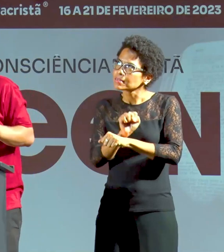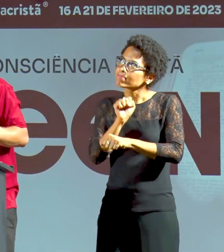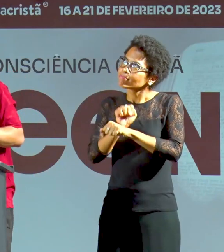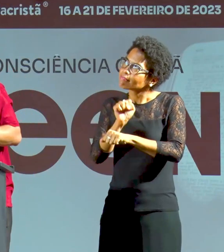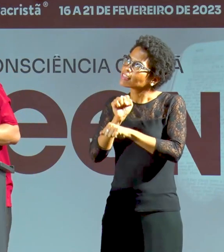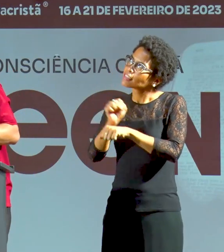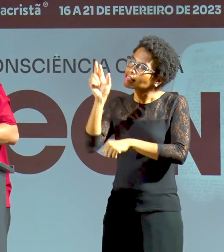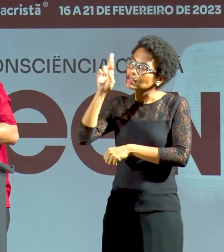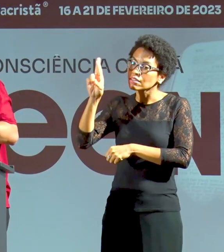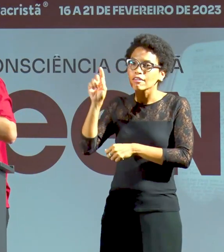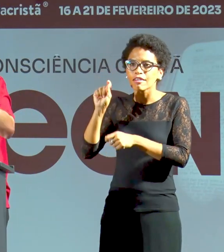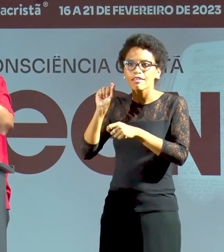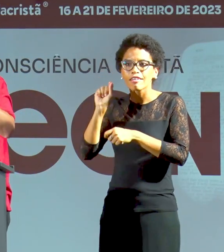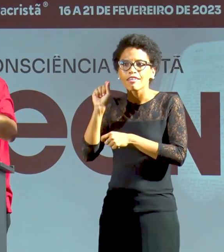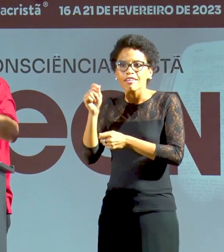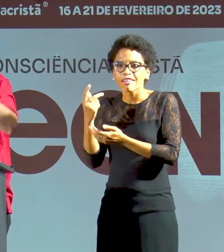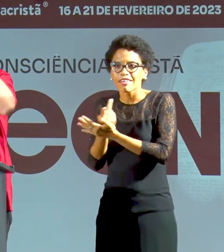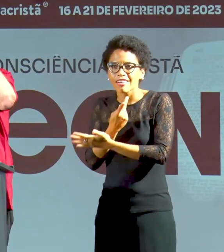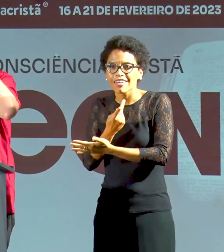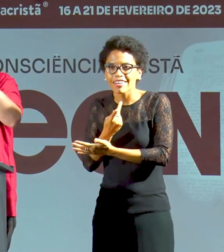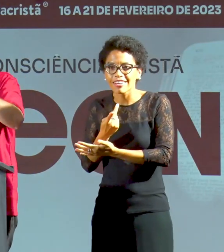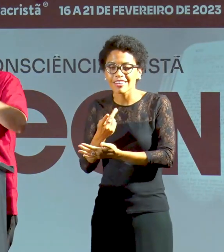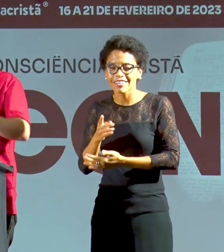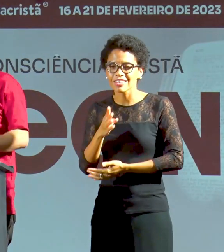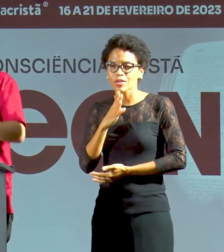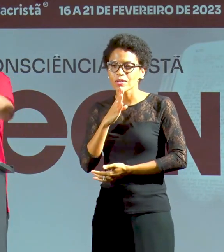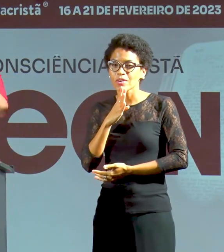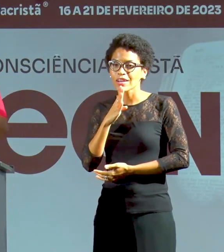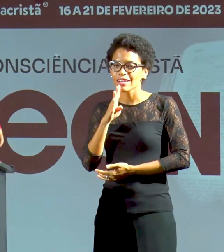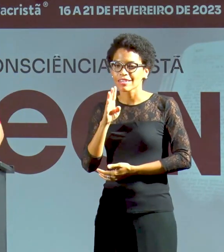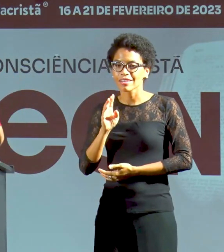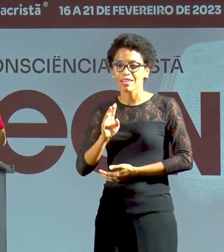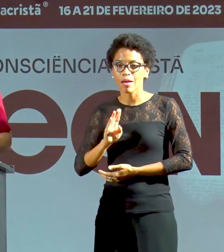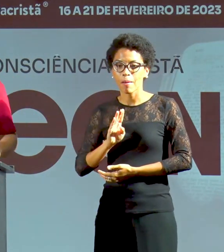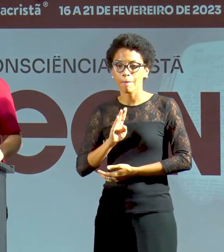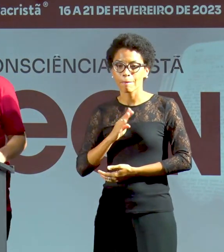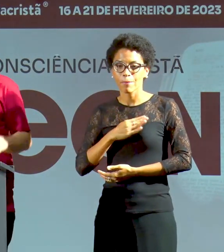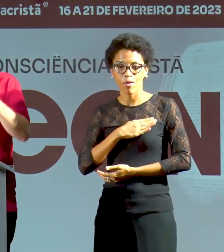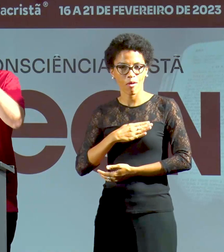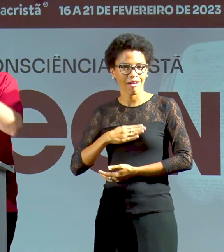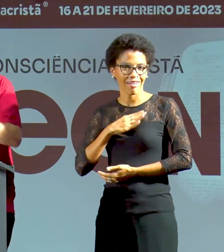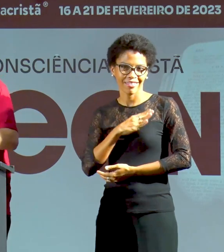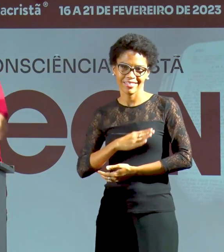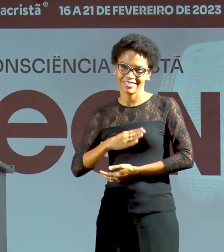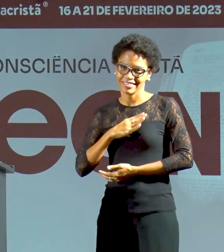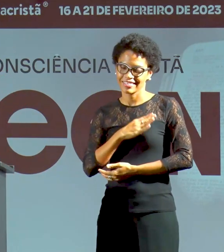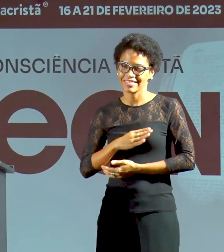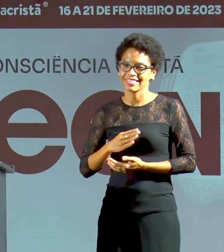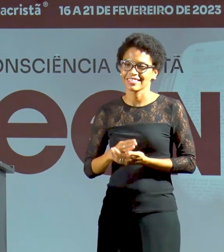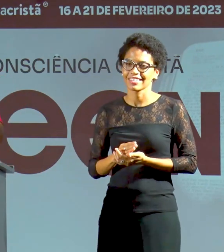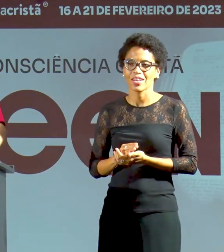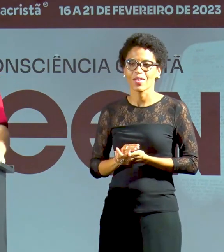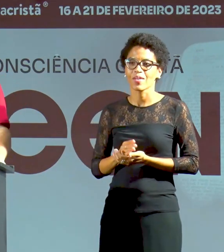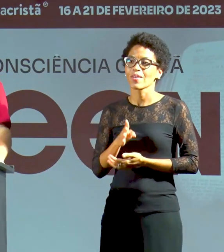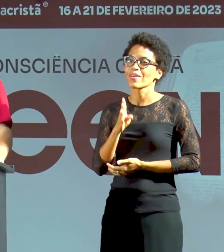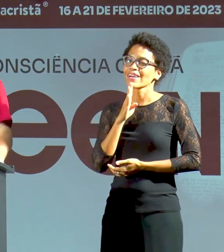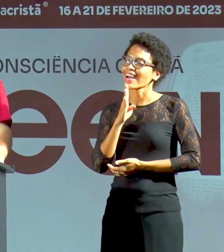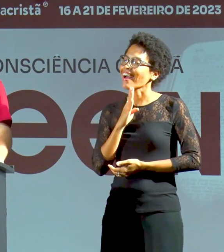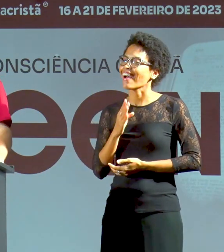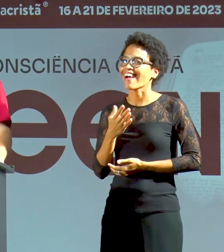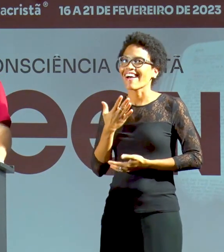o que que acontece ela conhece Boaz agora aquela hora de uma ela conhece boas